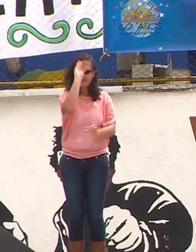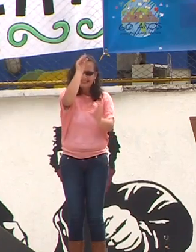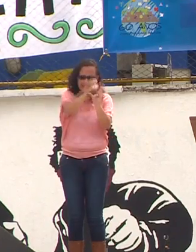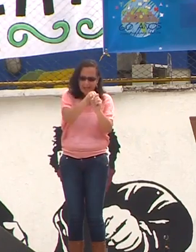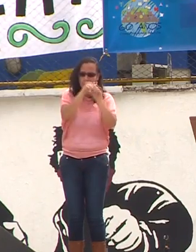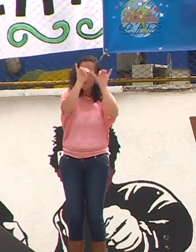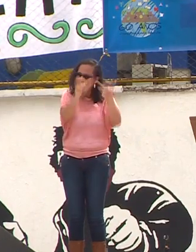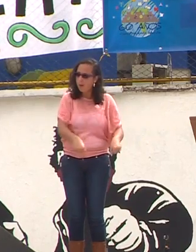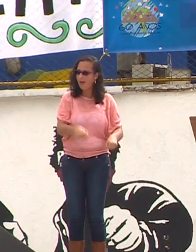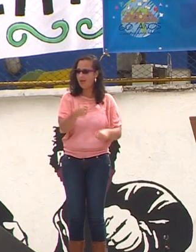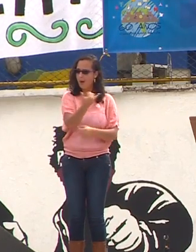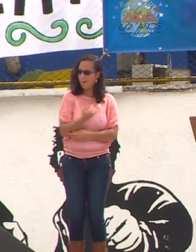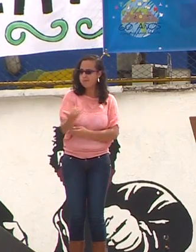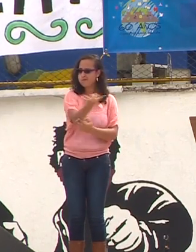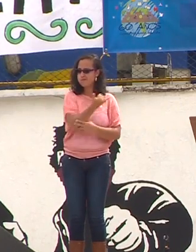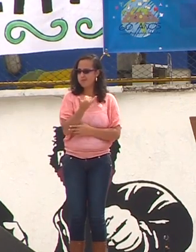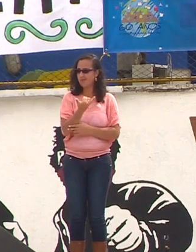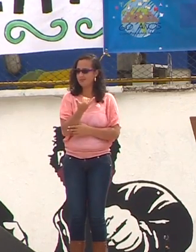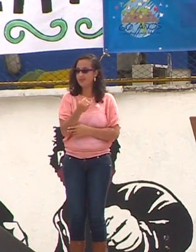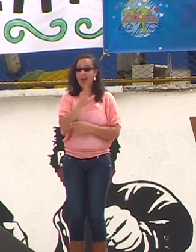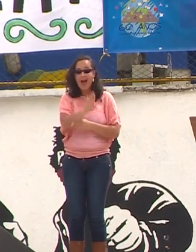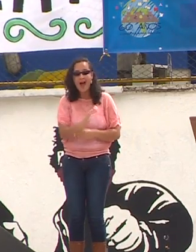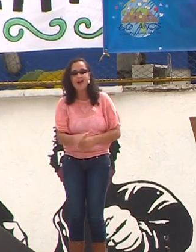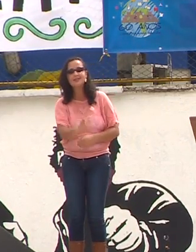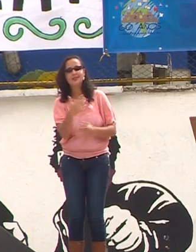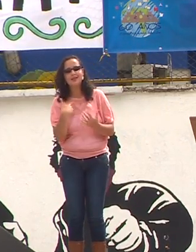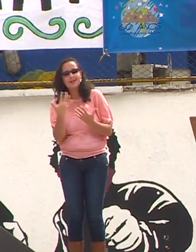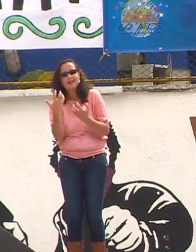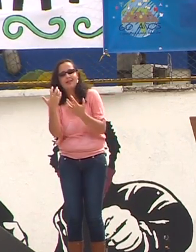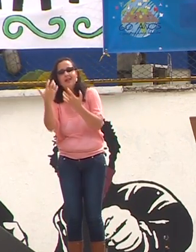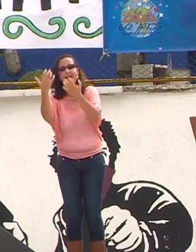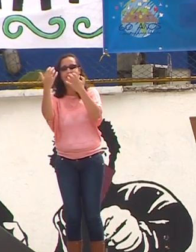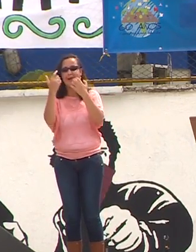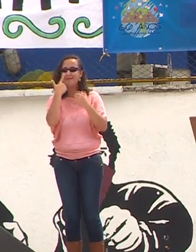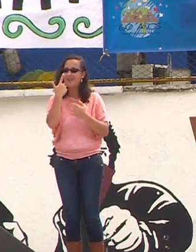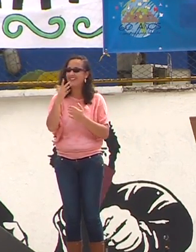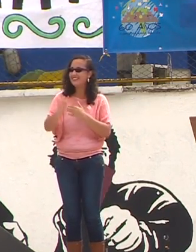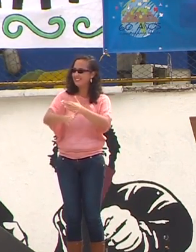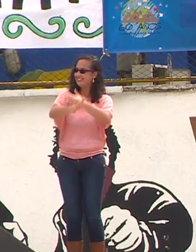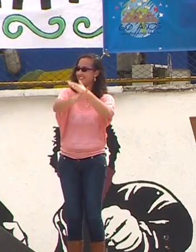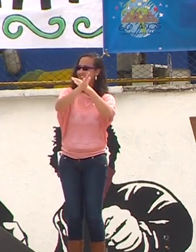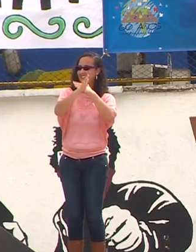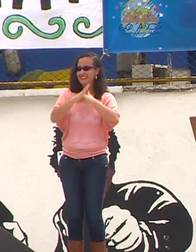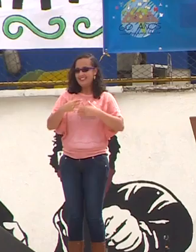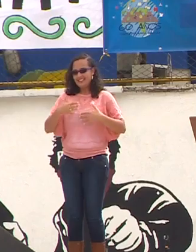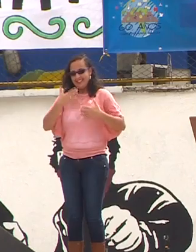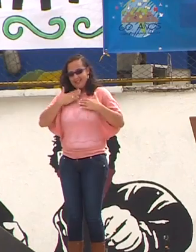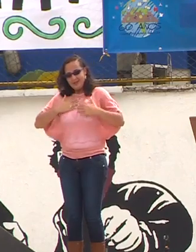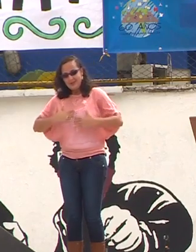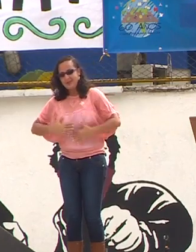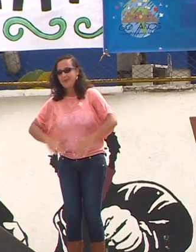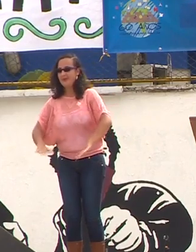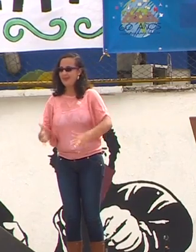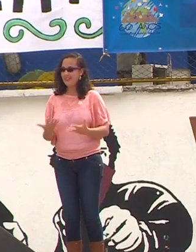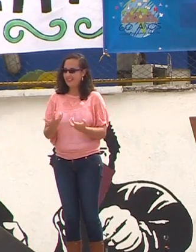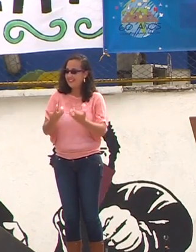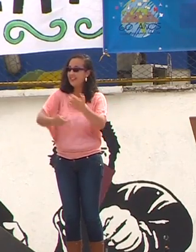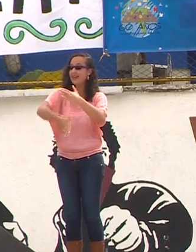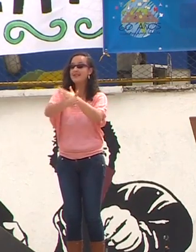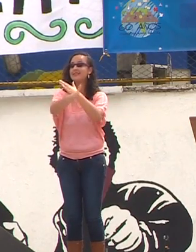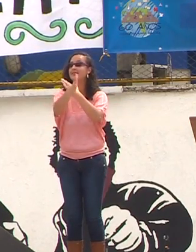terca, viajera, sonriente, amorosa y conflictiva con la que nos hemos